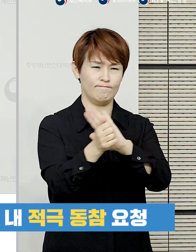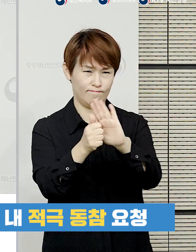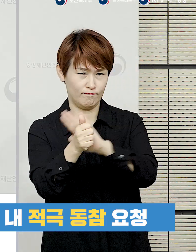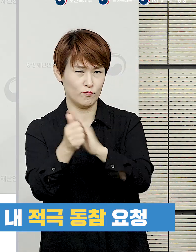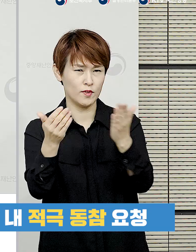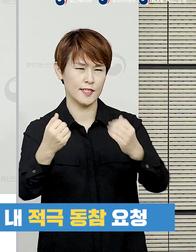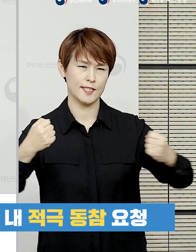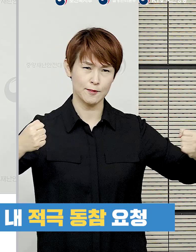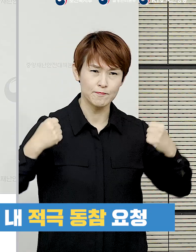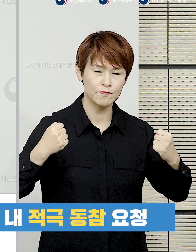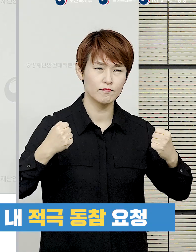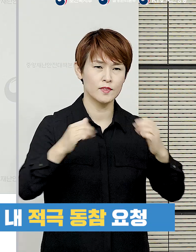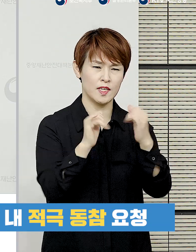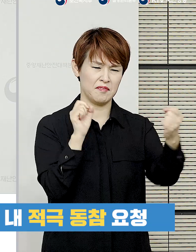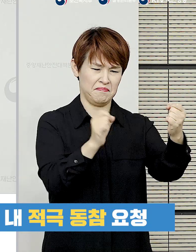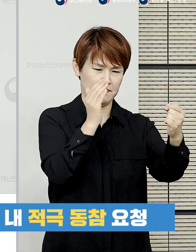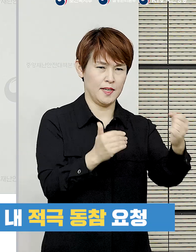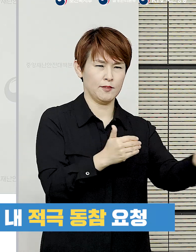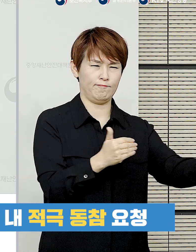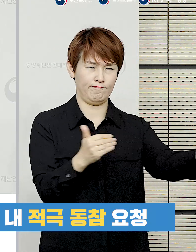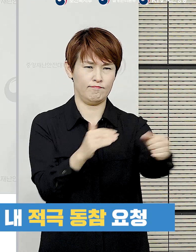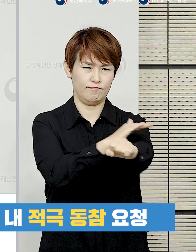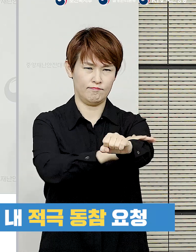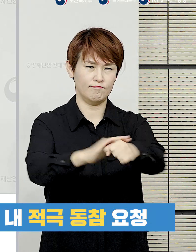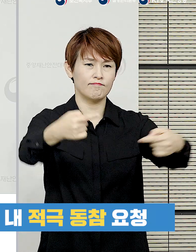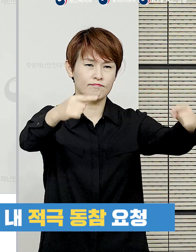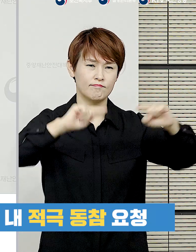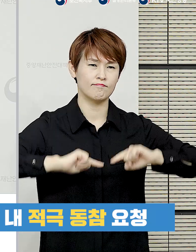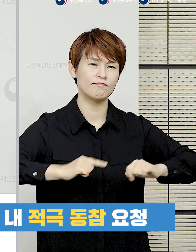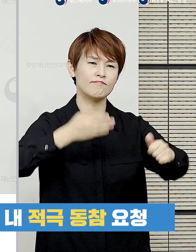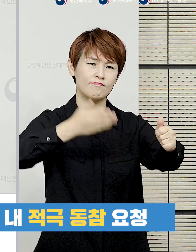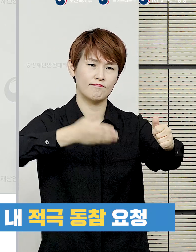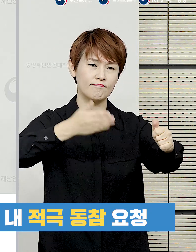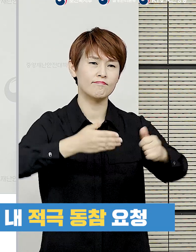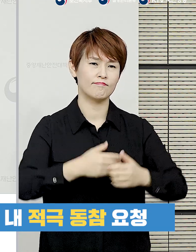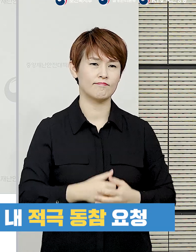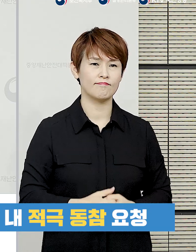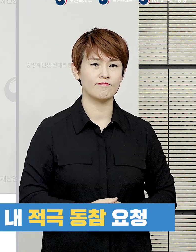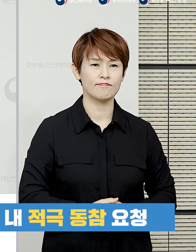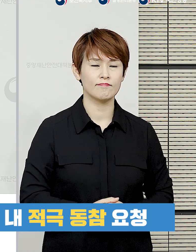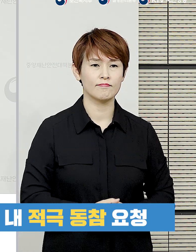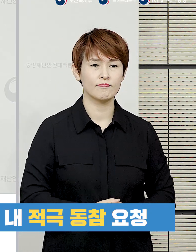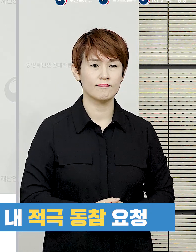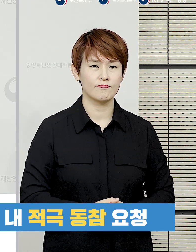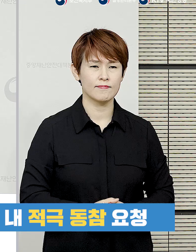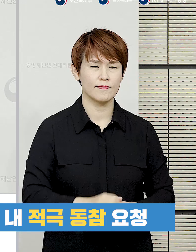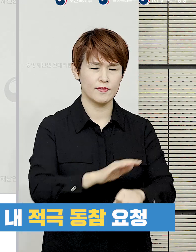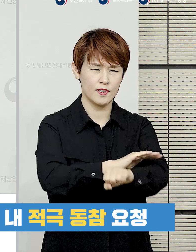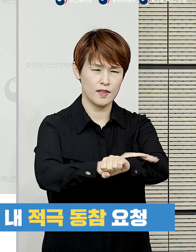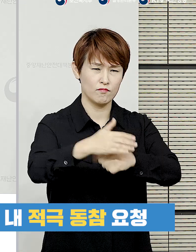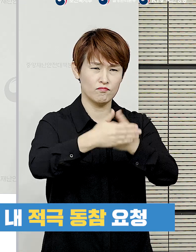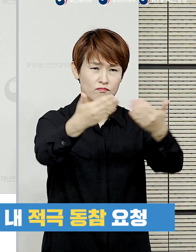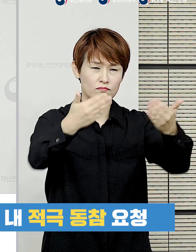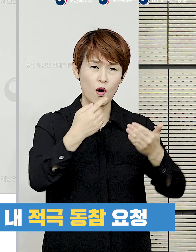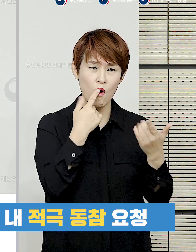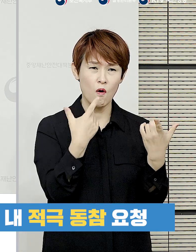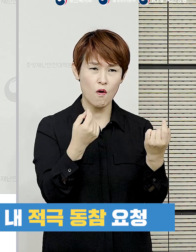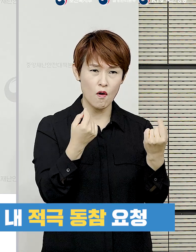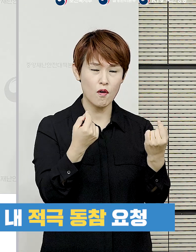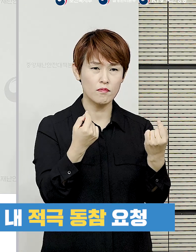내 사회적 거리두기에 적극적으로 참여해 주실 것을 요청드립니다. 지금까지처럼